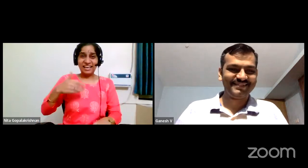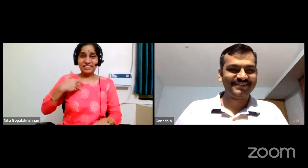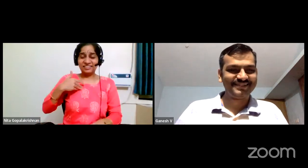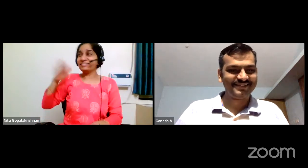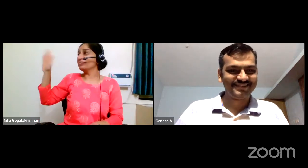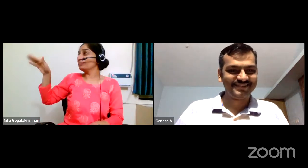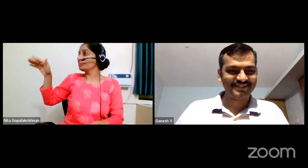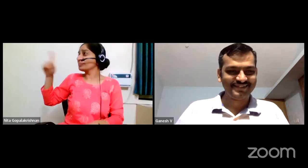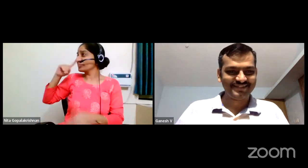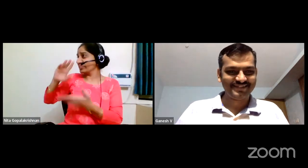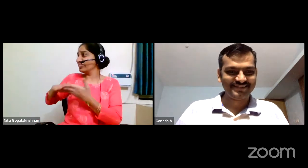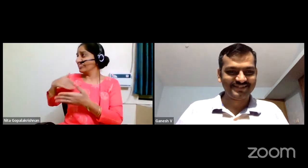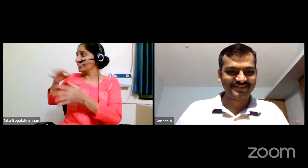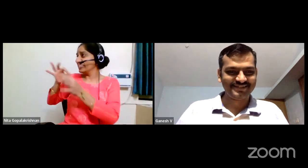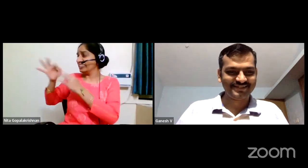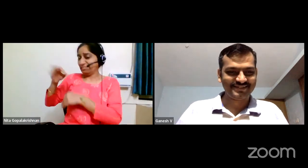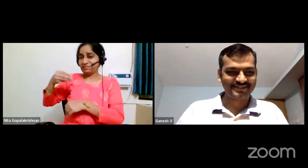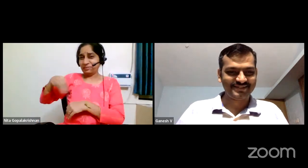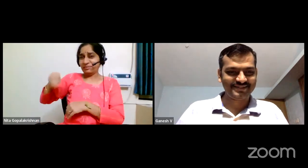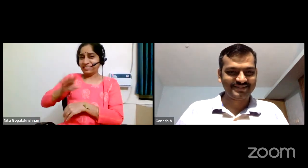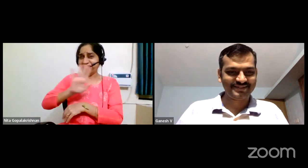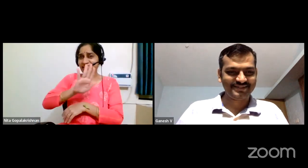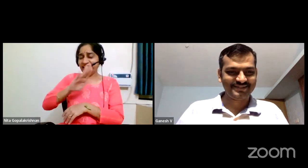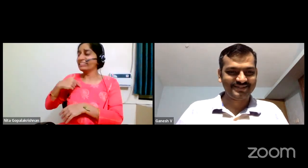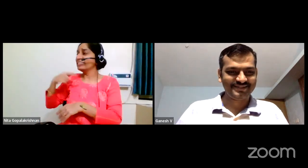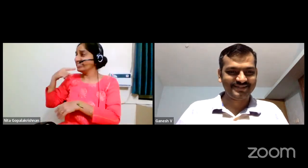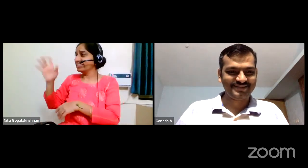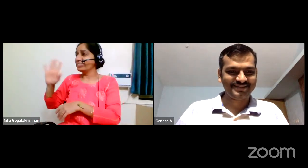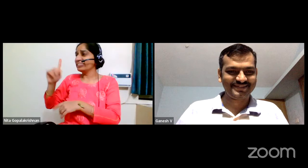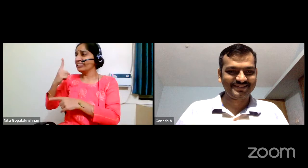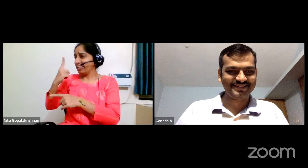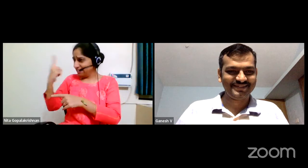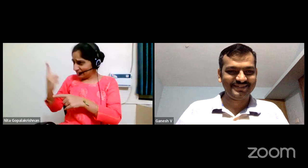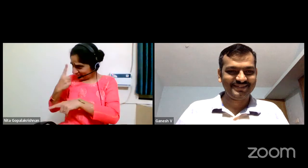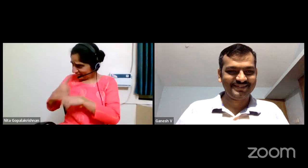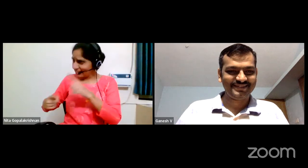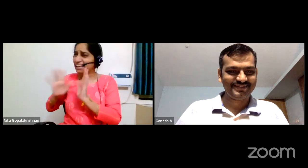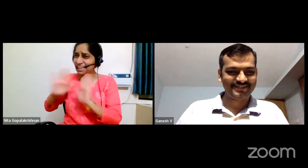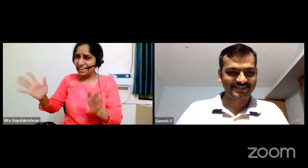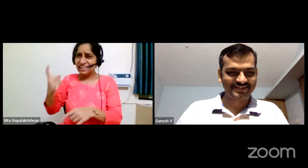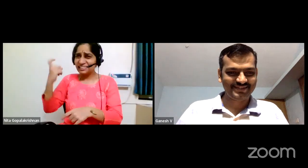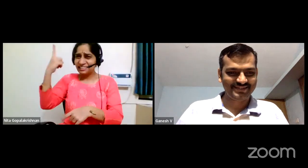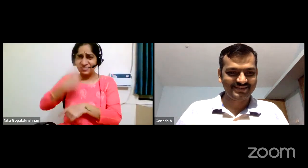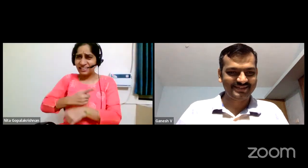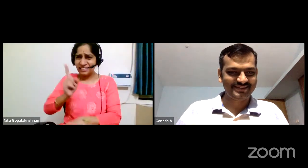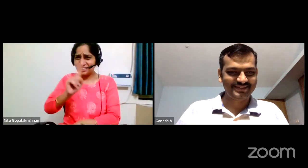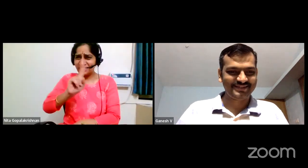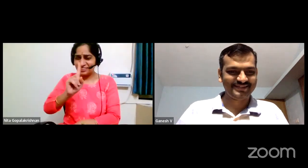1.5 घंटे का संवाद था।